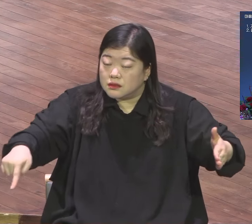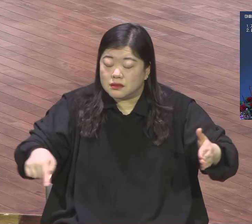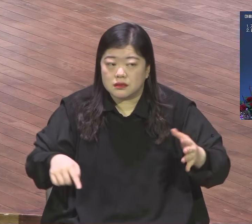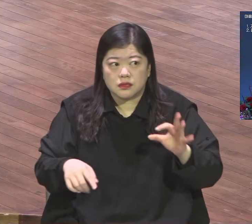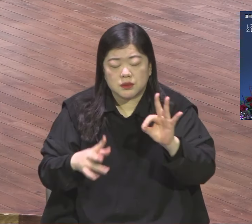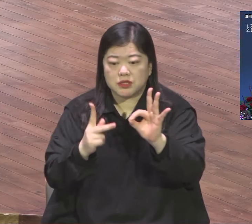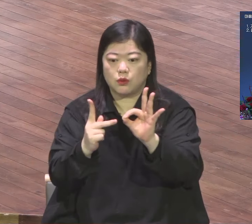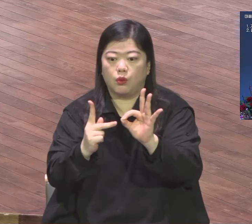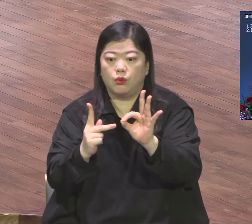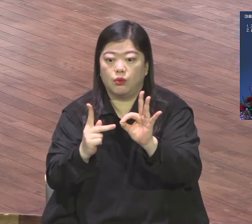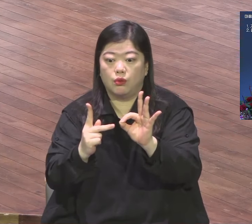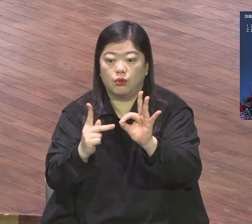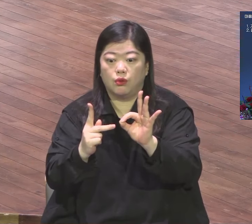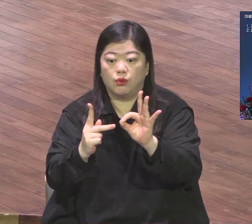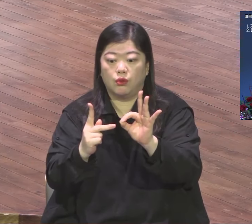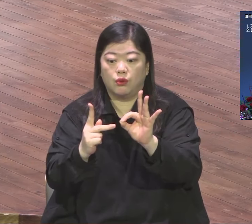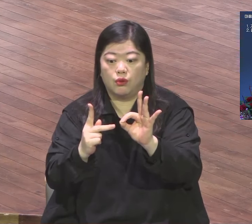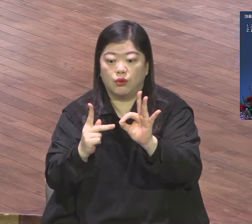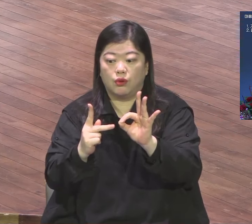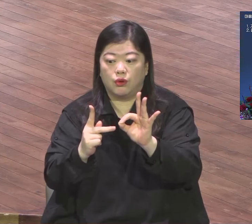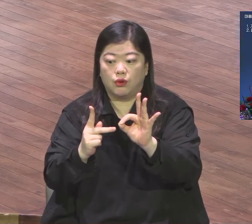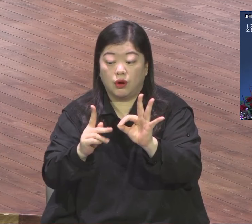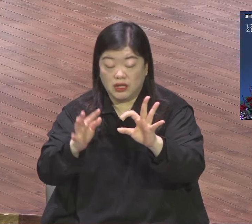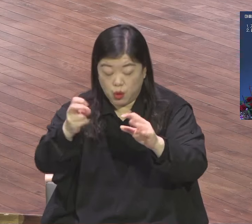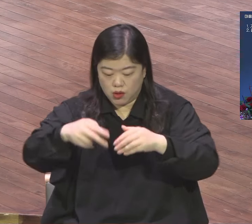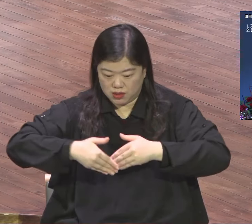하지 못했어요. 워낙 역풍이 세가지고